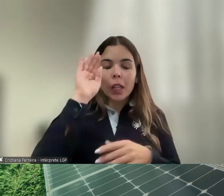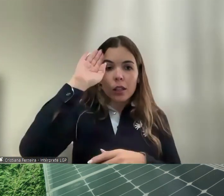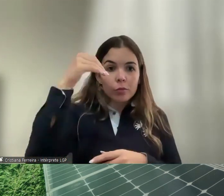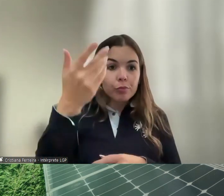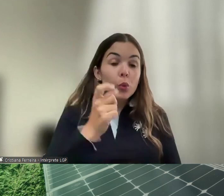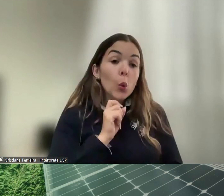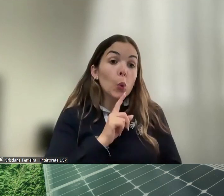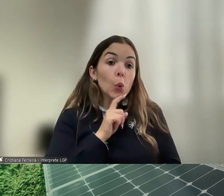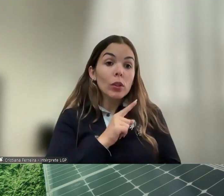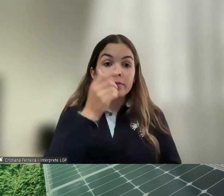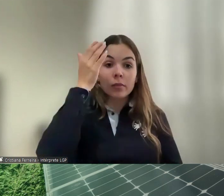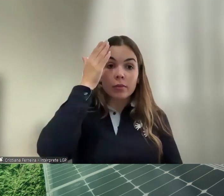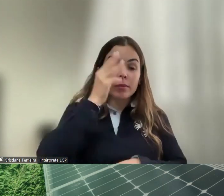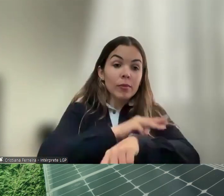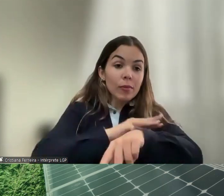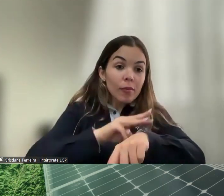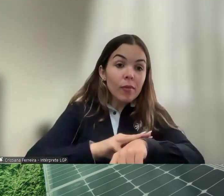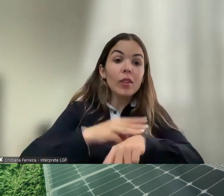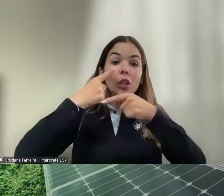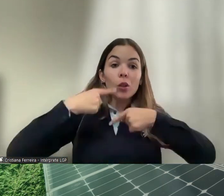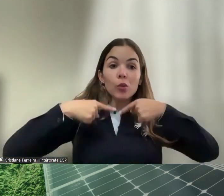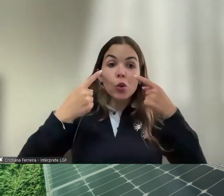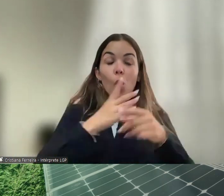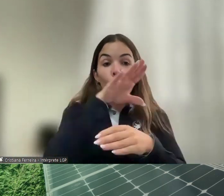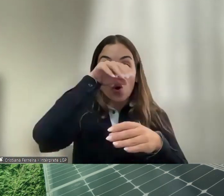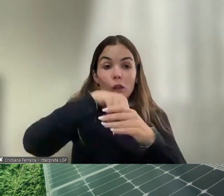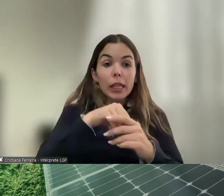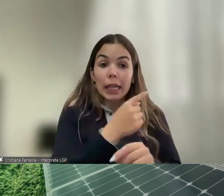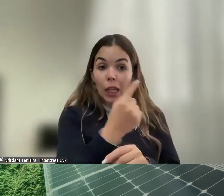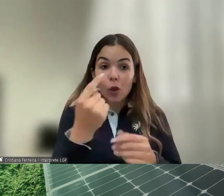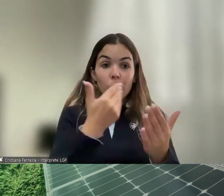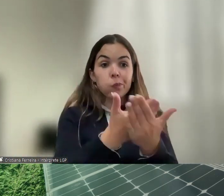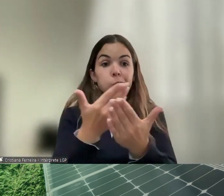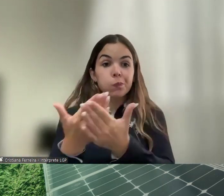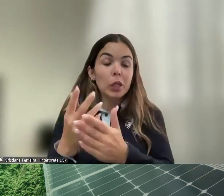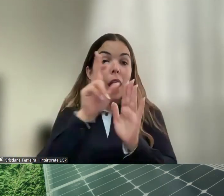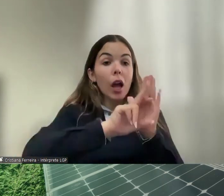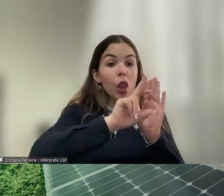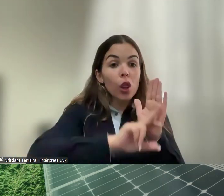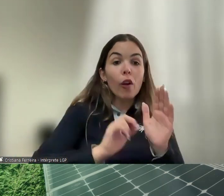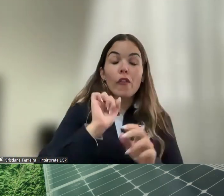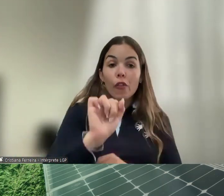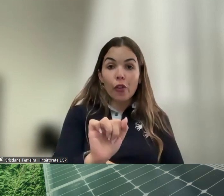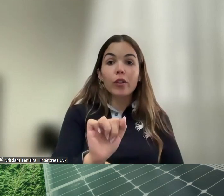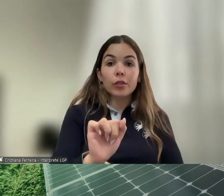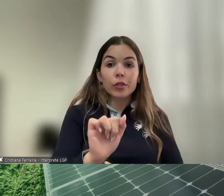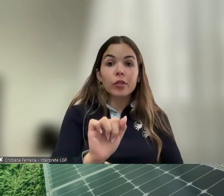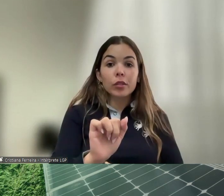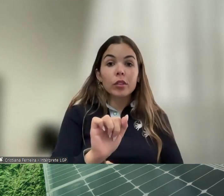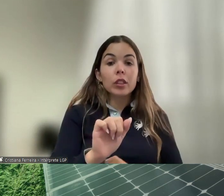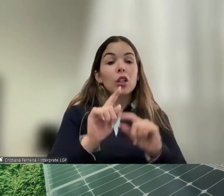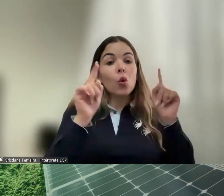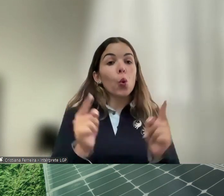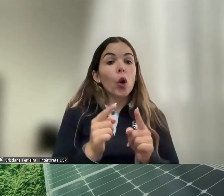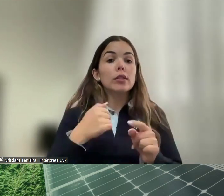a administração pública incluir em cada uma das suas propostas, em cada um dos seus relatórios, um statement: estou